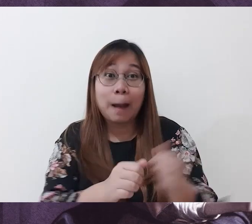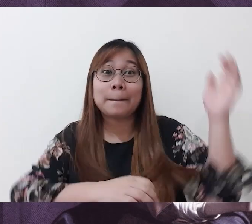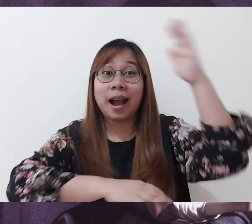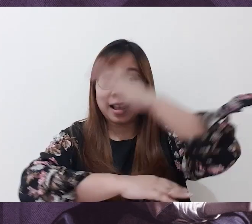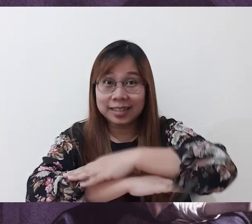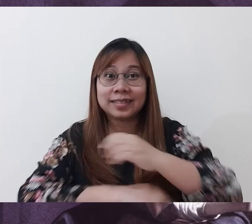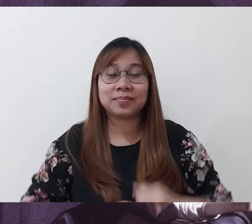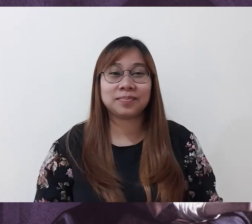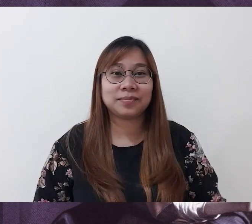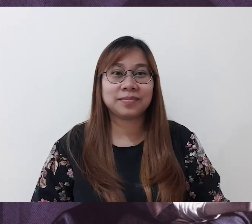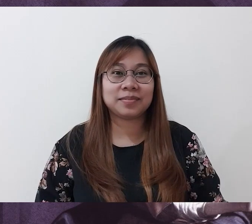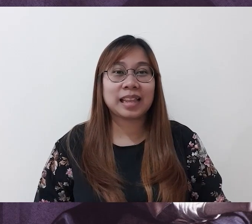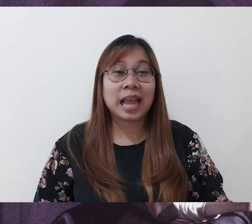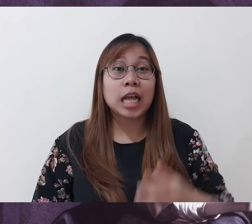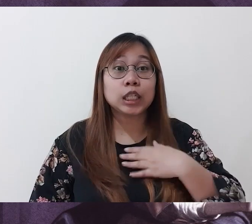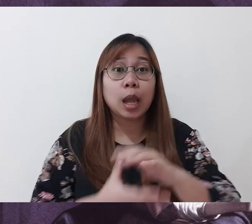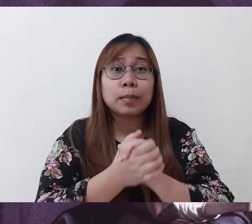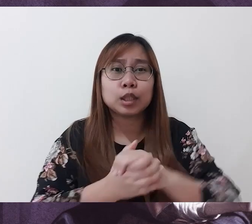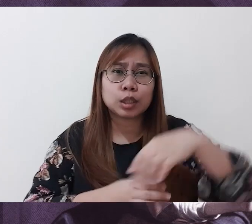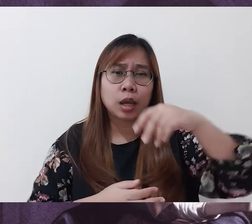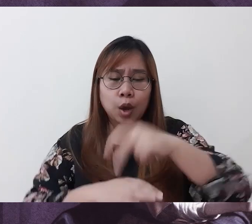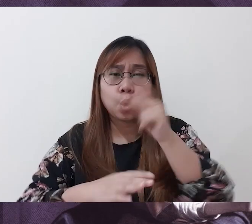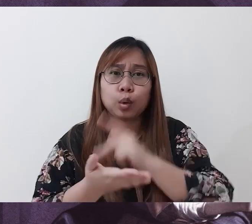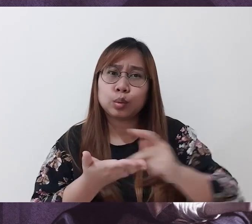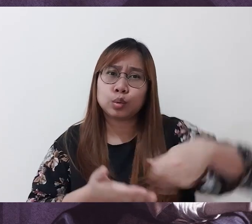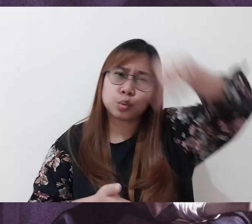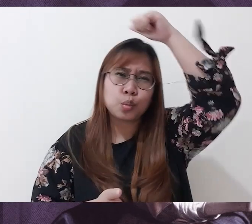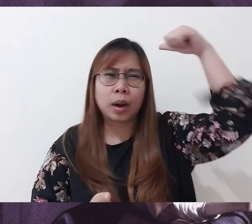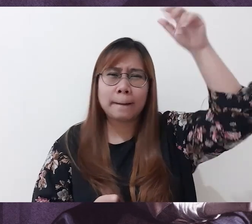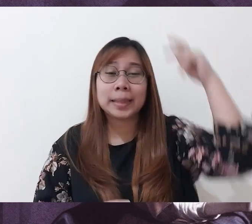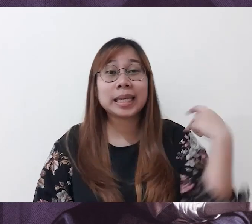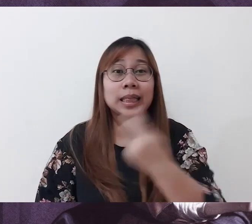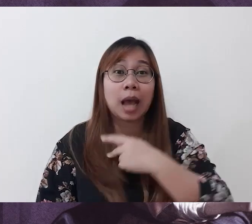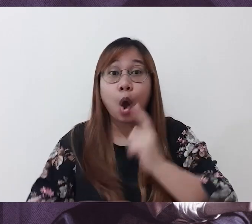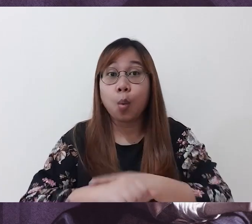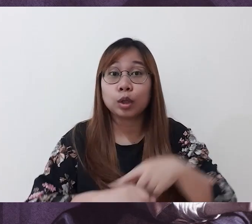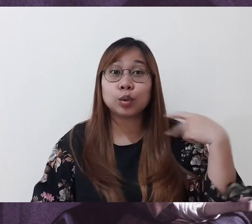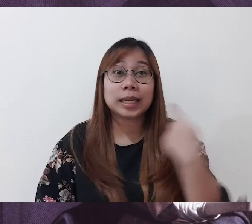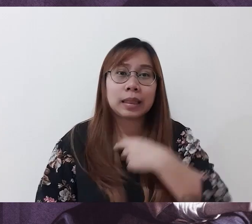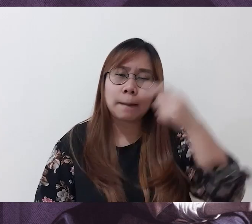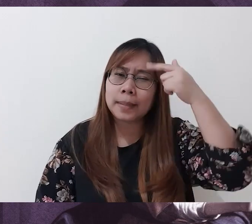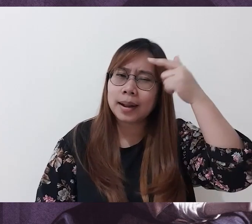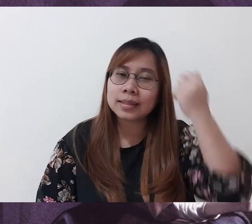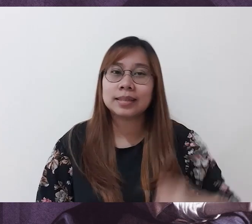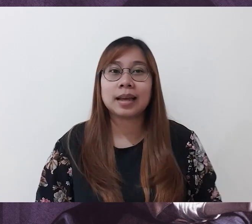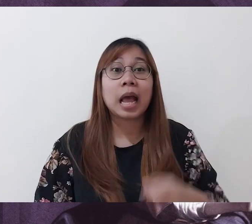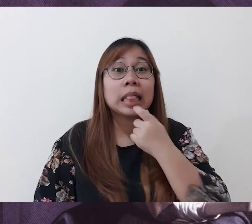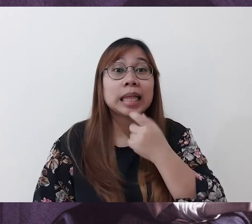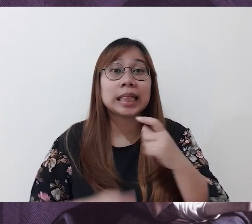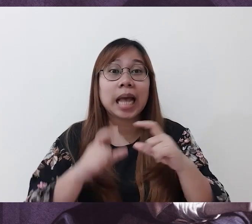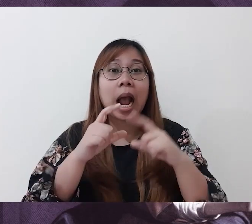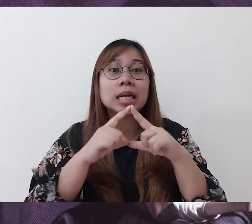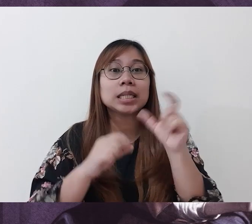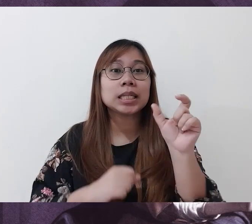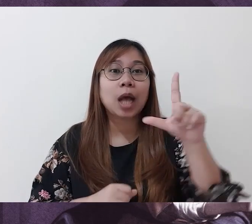tidak membaca firman Tuhan. Dan saya percaya Roh Kudus akan mengurapi setiap kita ketika kita belajar mengenai